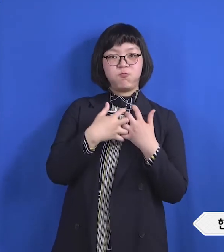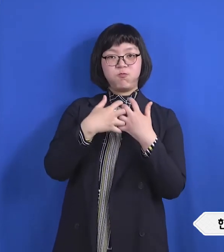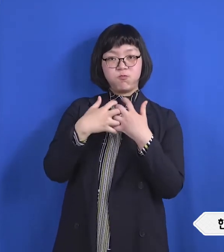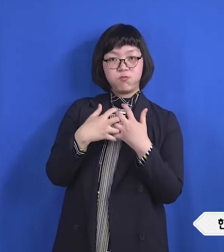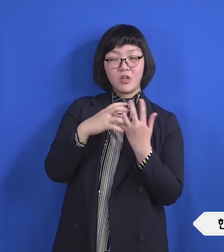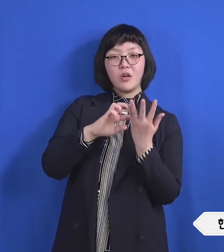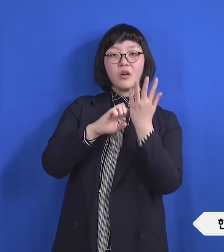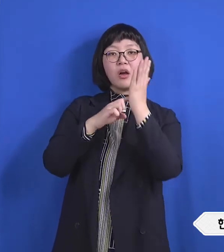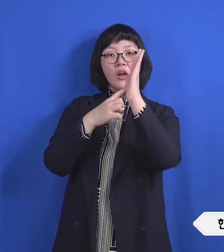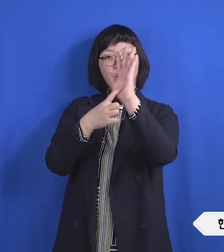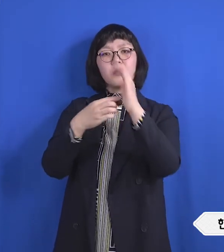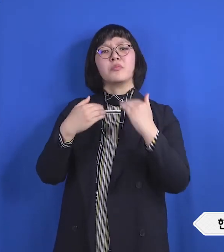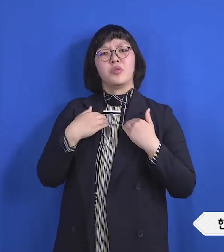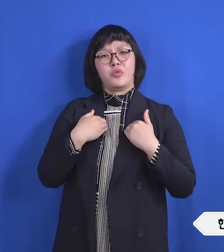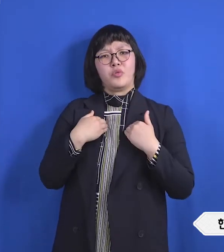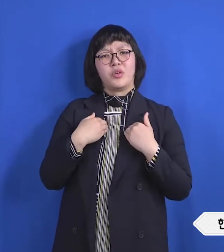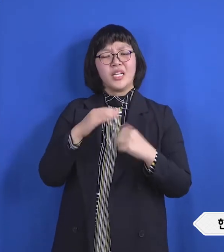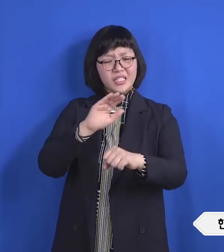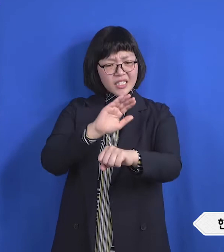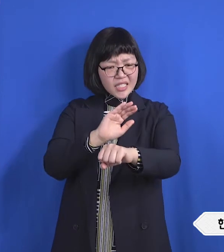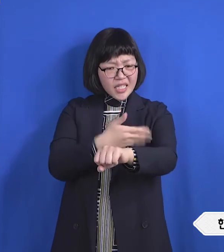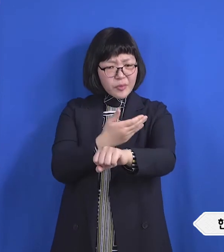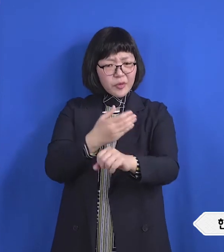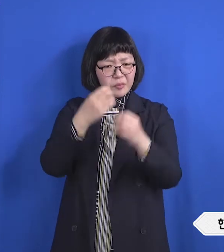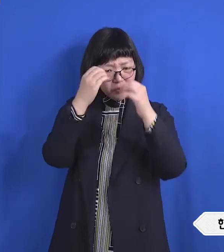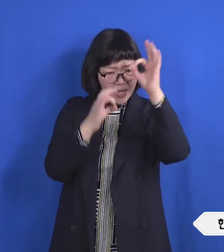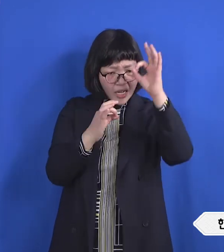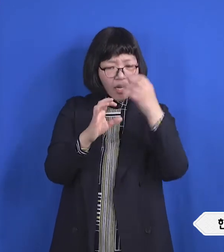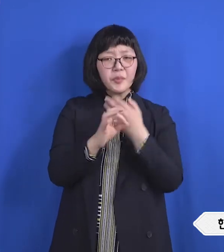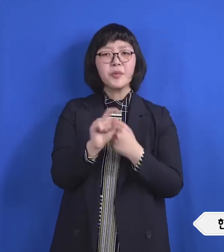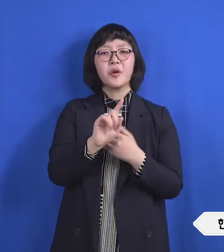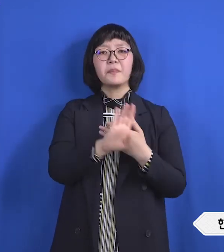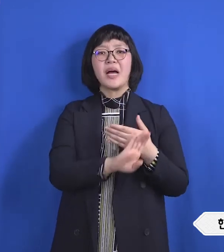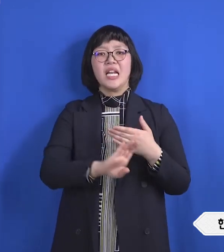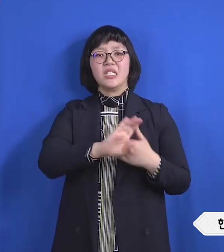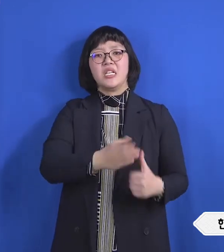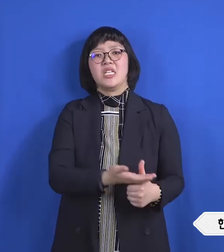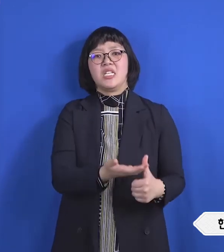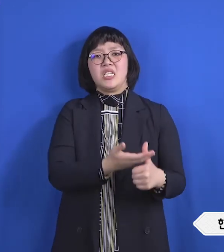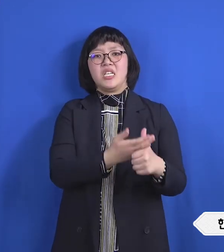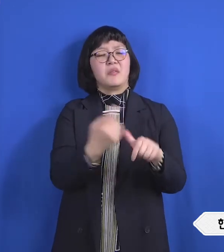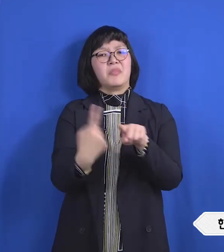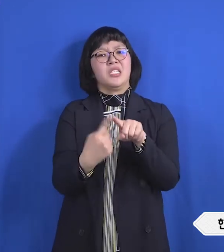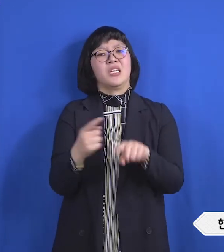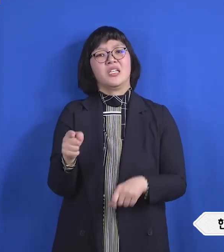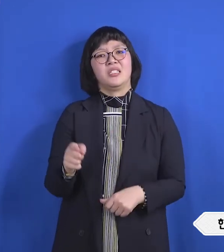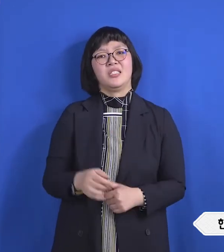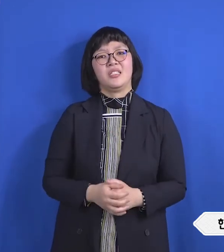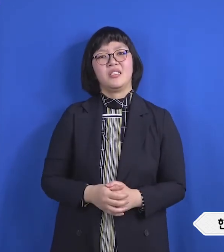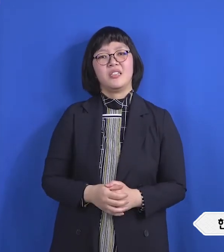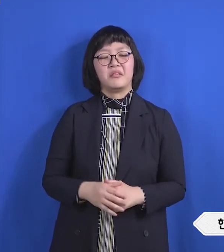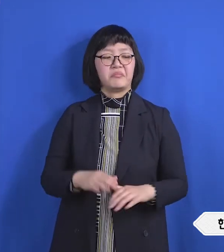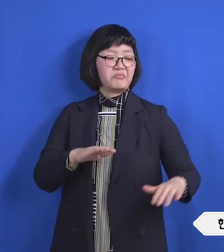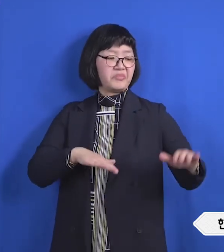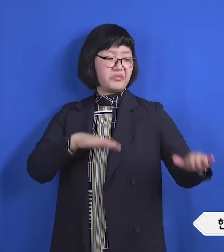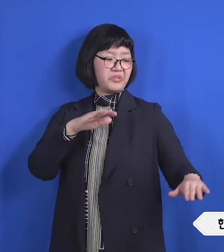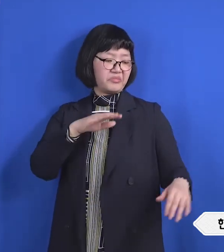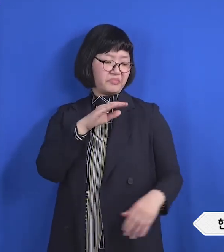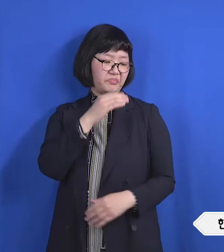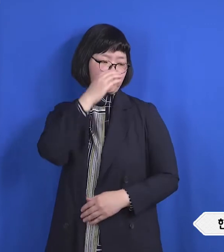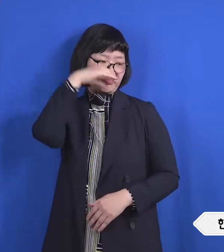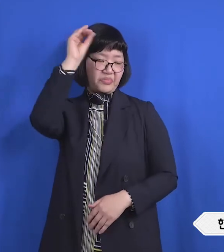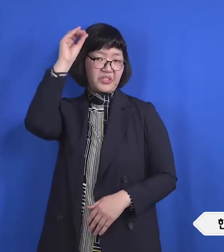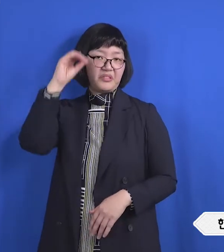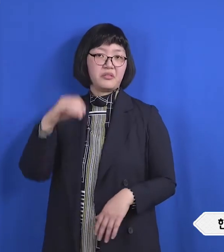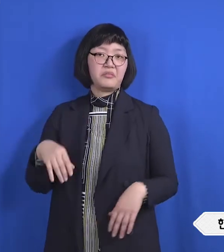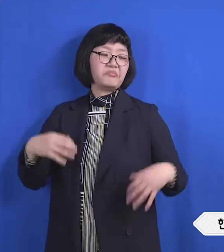잘못하면 바리새인들을 양산하게 되는 것이죠. 남보다 조금 더 한다 싶으면 교만해지고 위선적이 되고